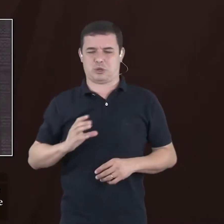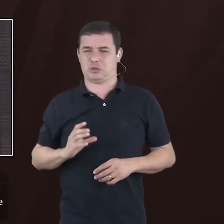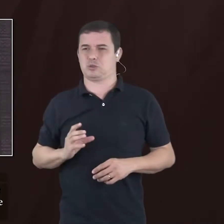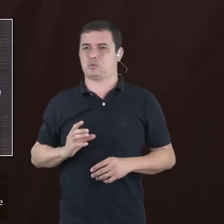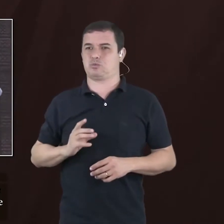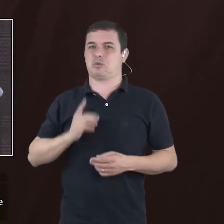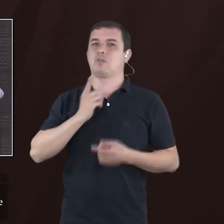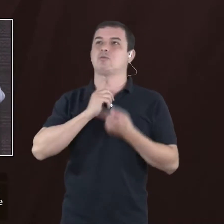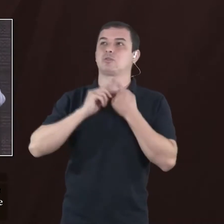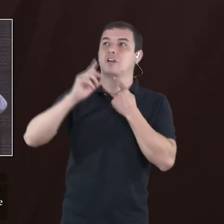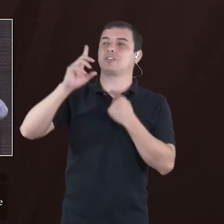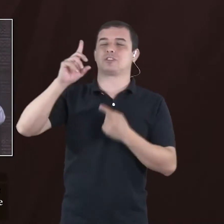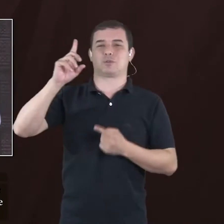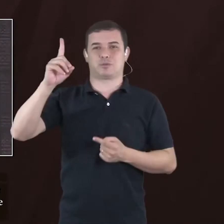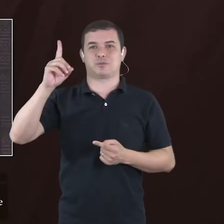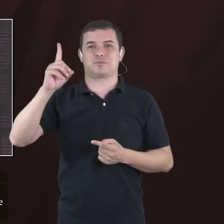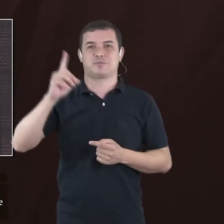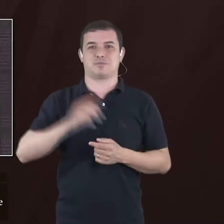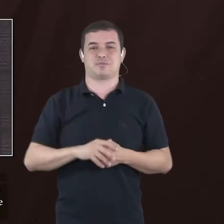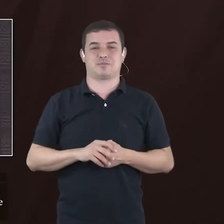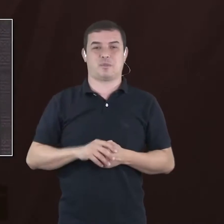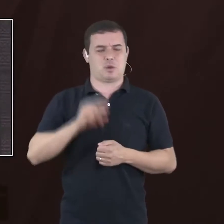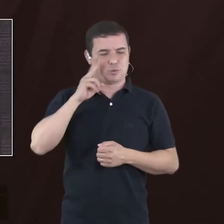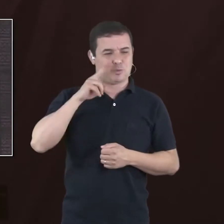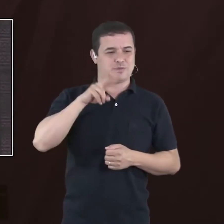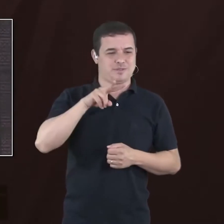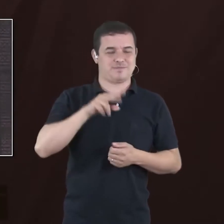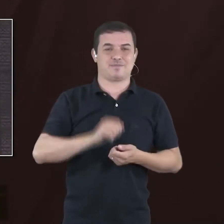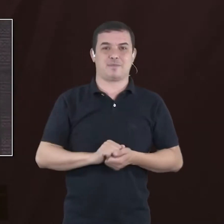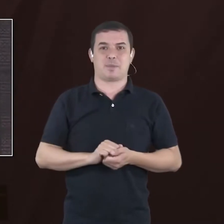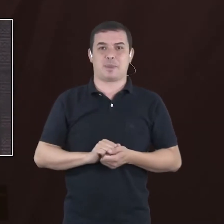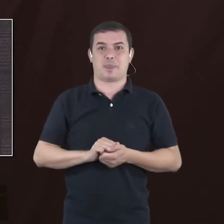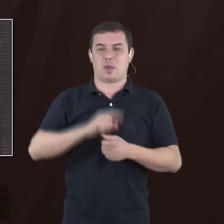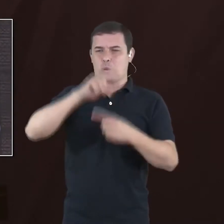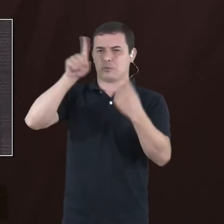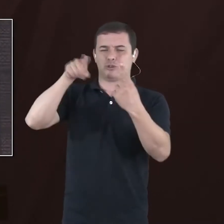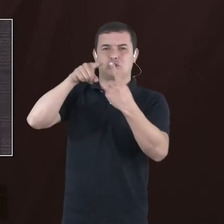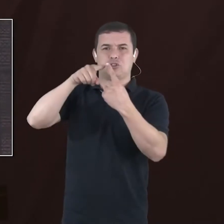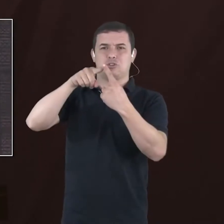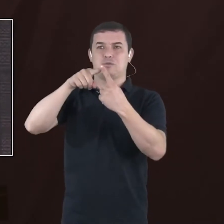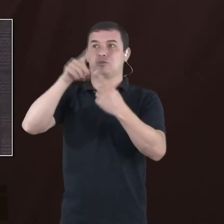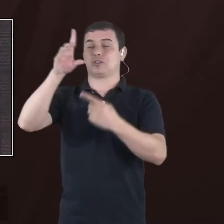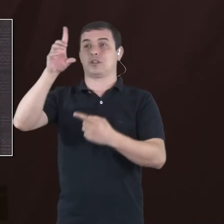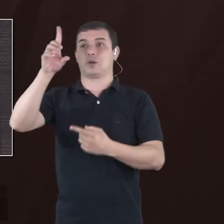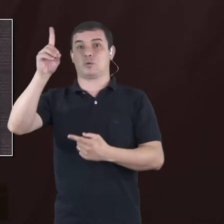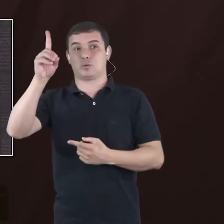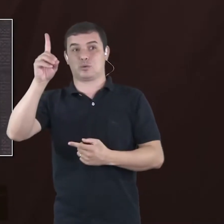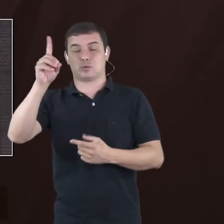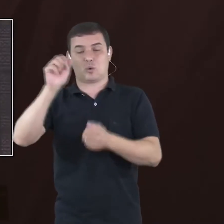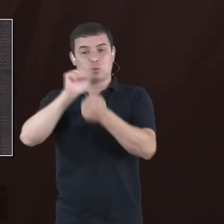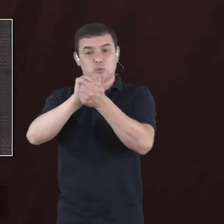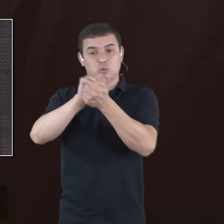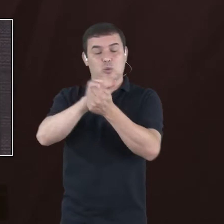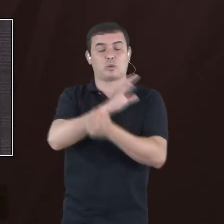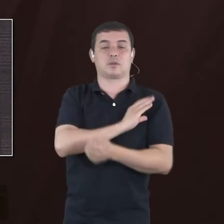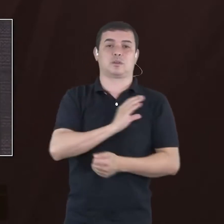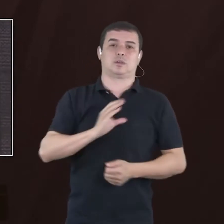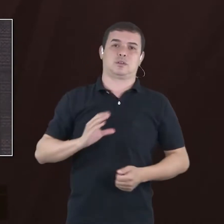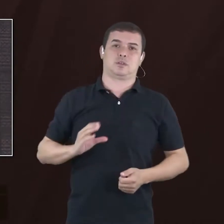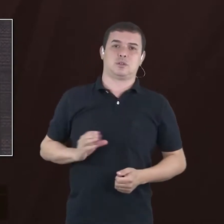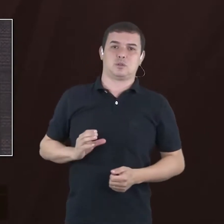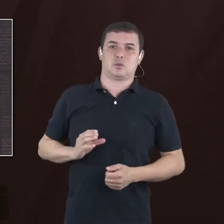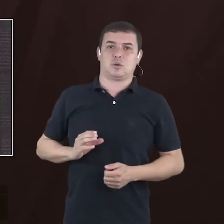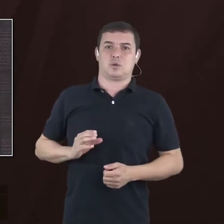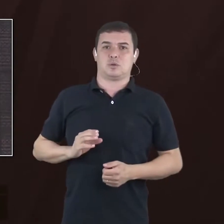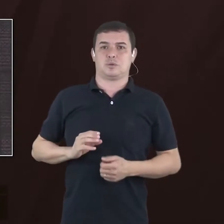fazendo, segundo o eterno propósito que estabeleceu em Cristo Jesus,